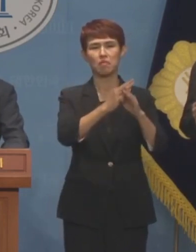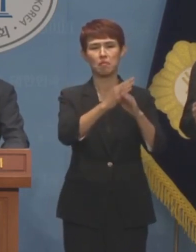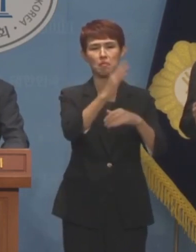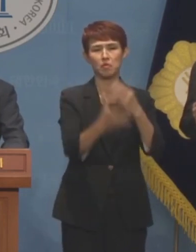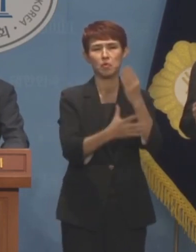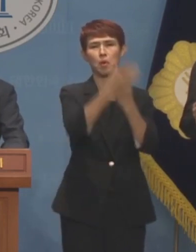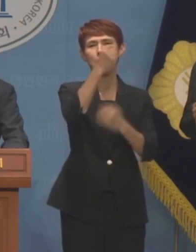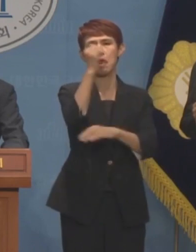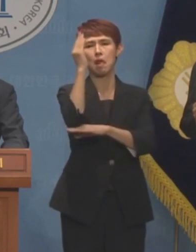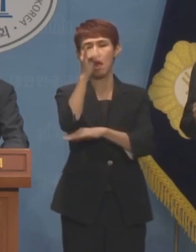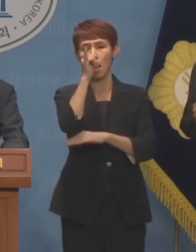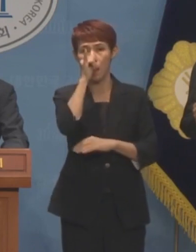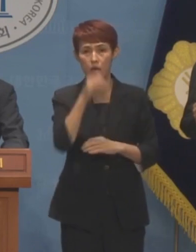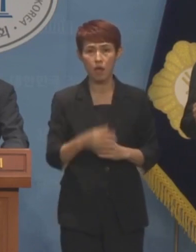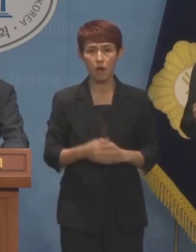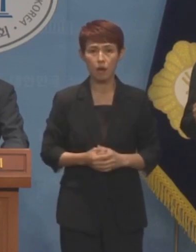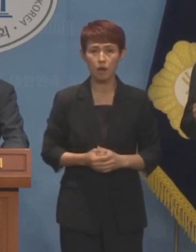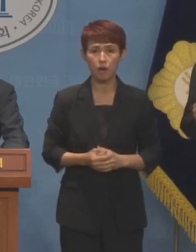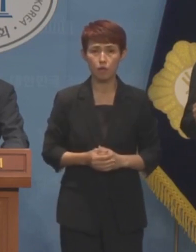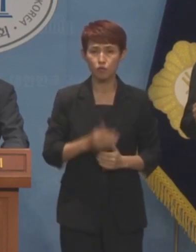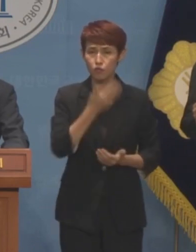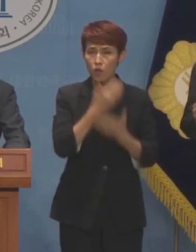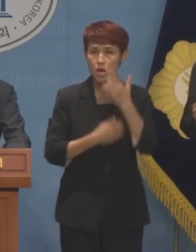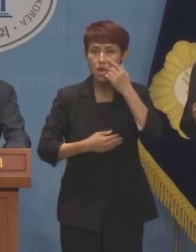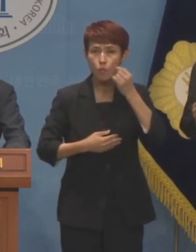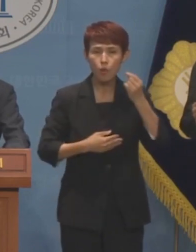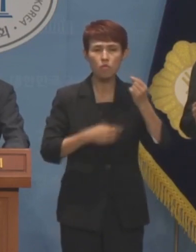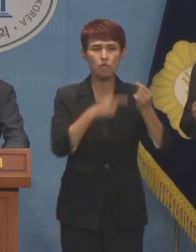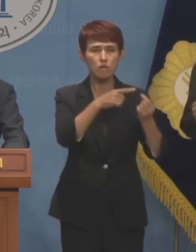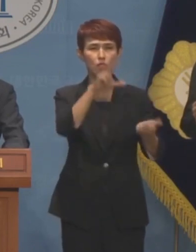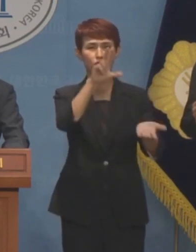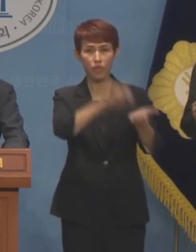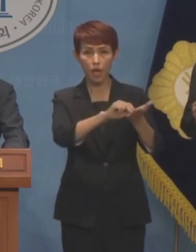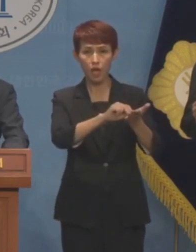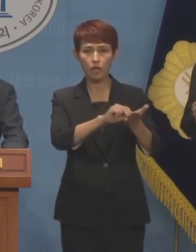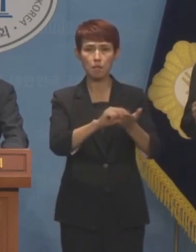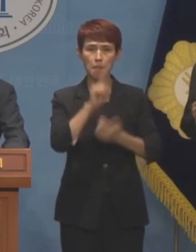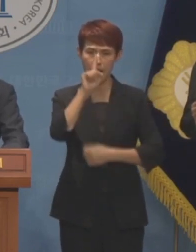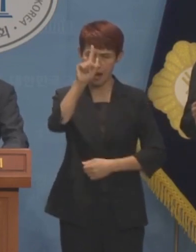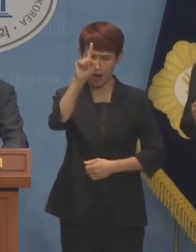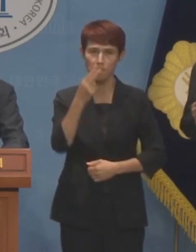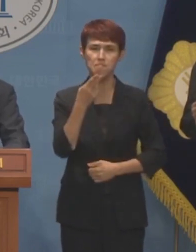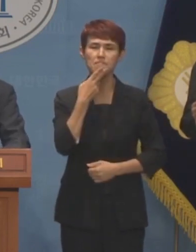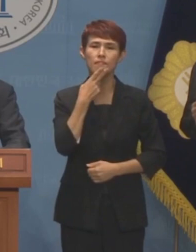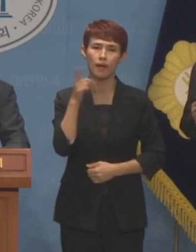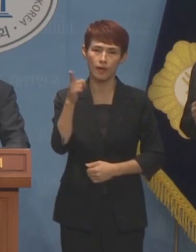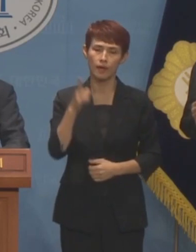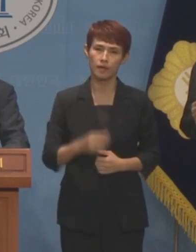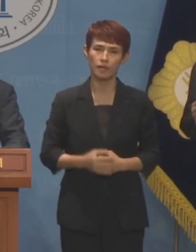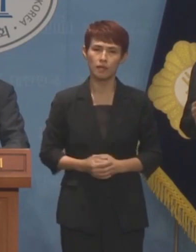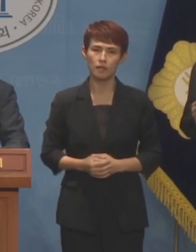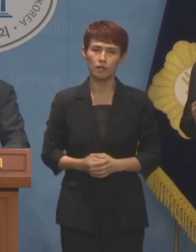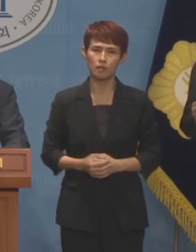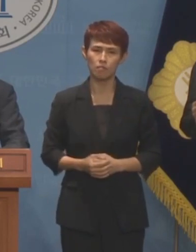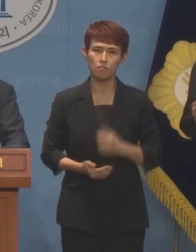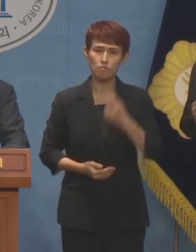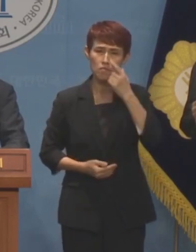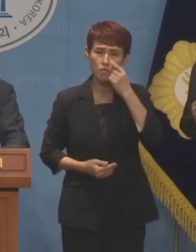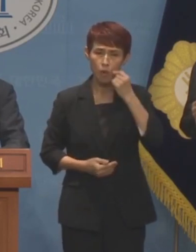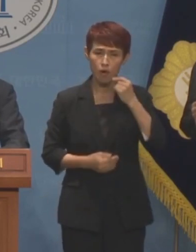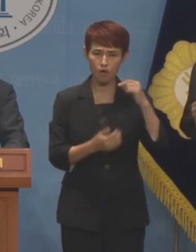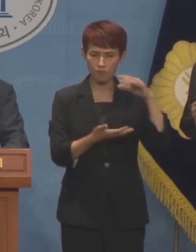흡수통일을 얘기하더니 정작 중요한 일본의 과거사 문제에 대해서는 한마디도 언급하지 않았습니다.